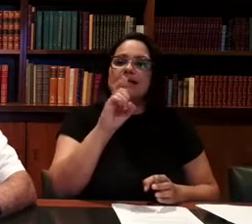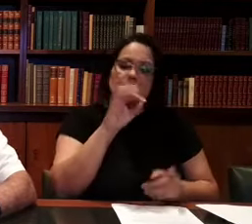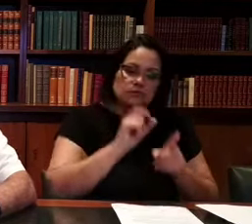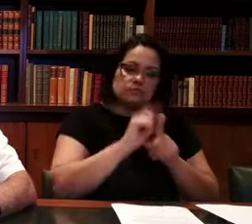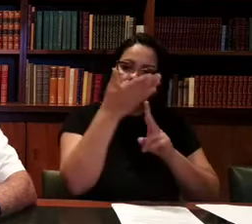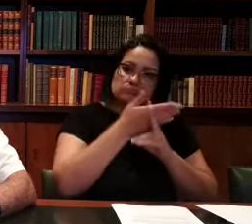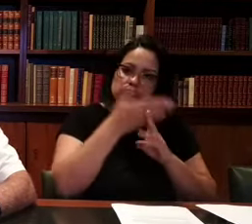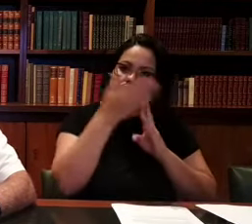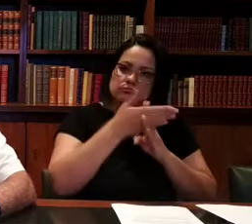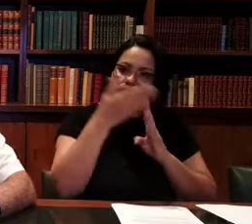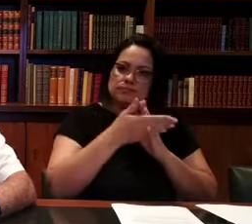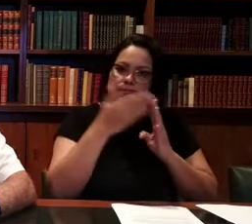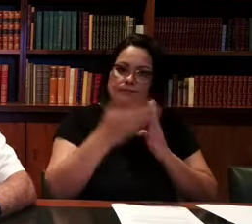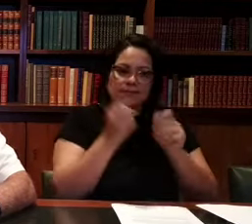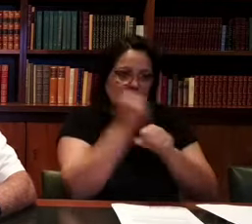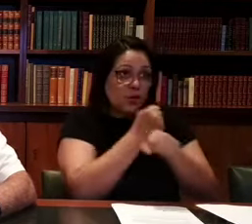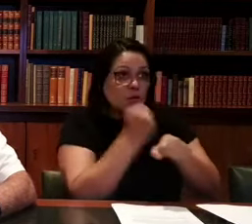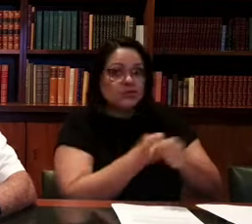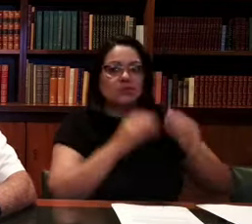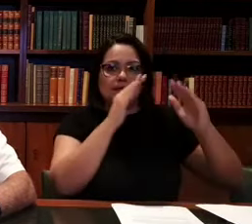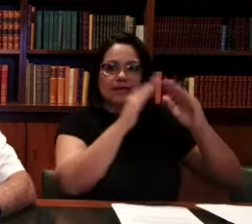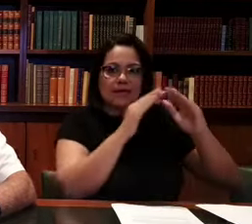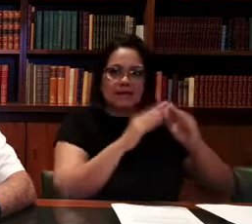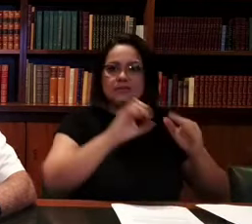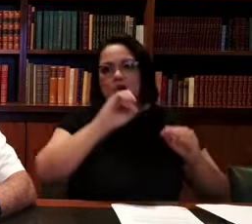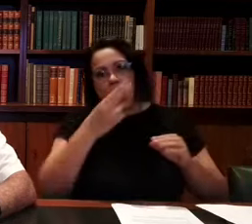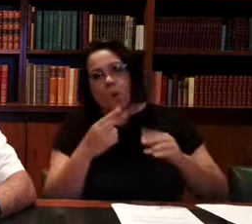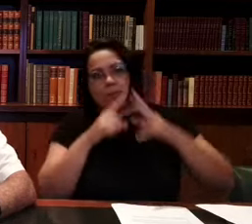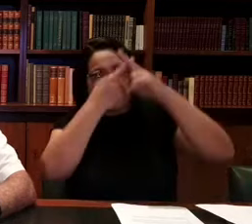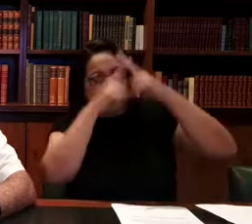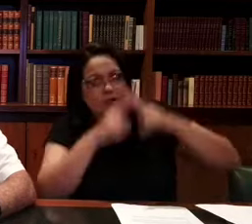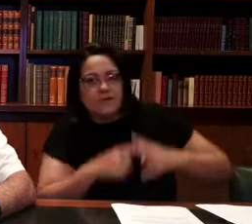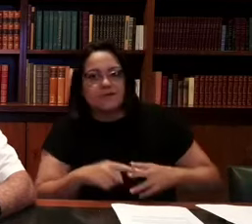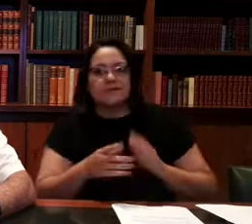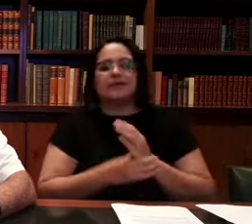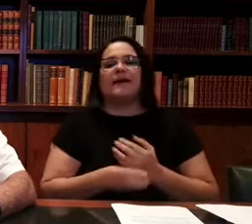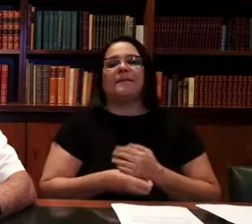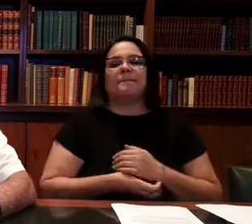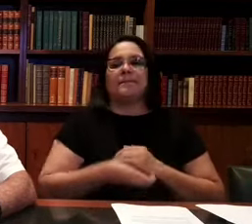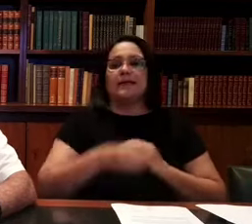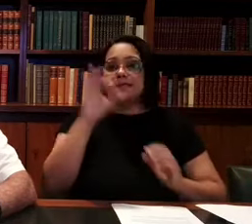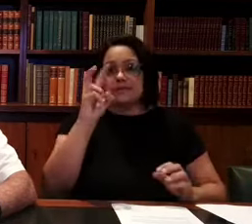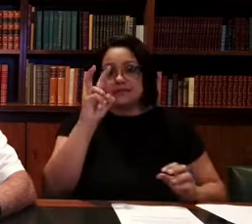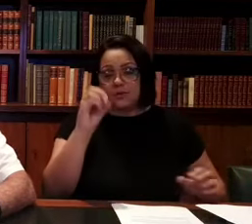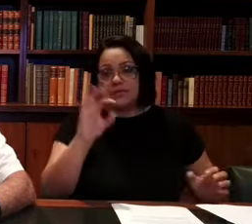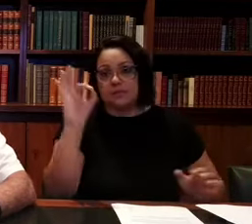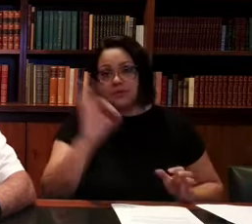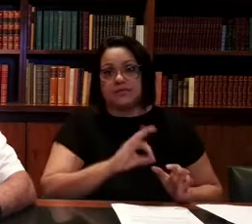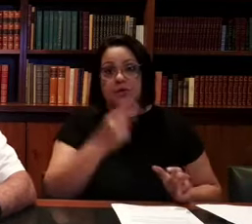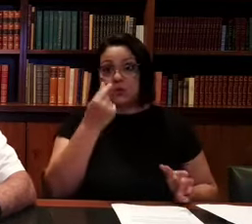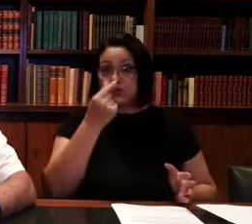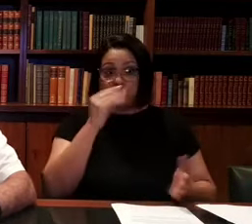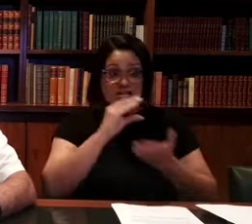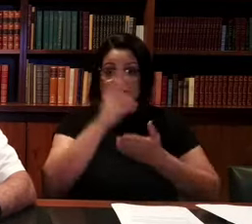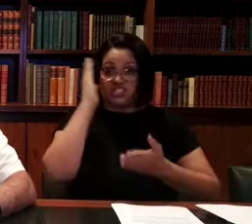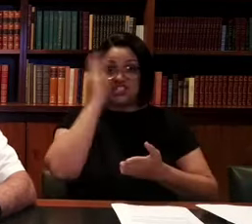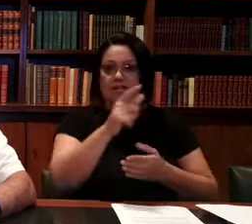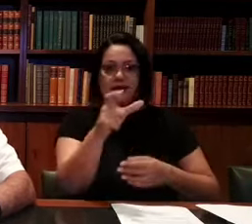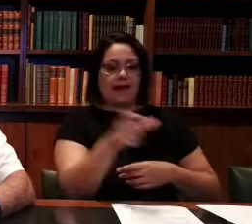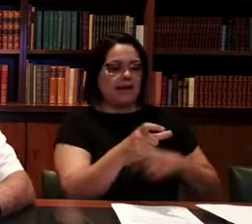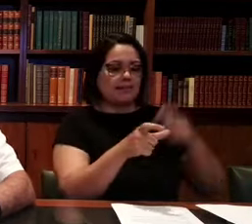tá para construir casas e 34 mil ou para reformar a metade desse valor aqui ok o dinheiro diretamente do